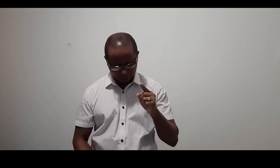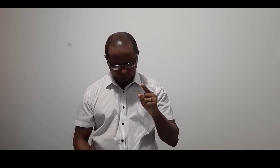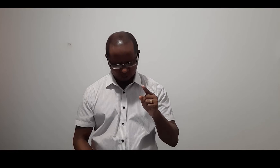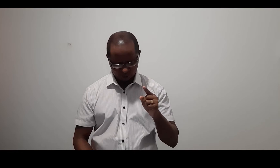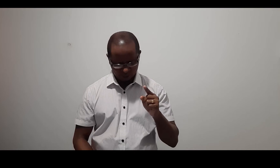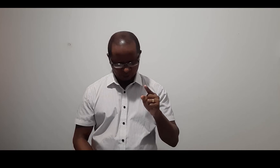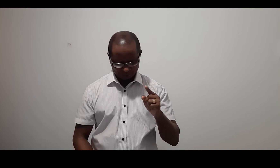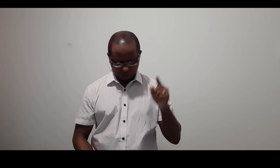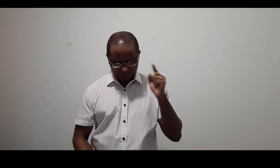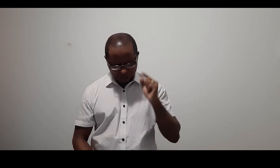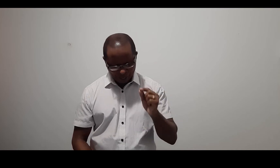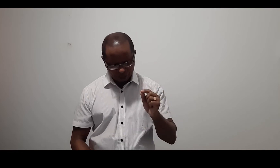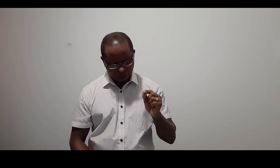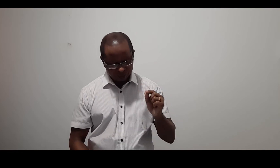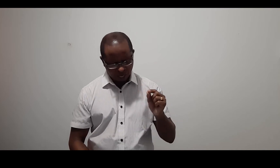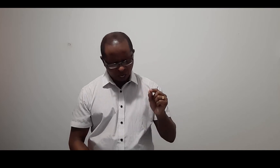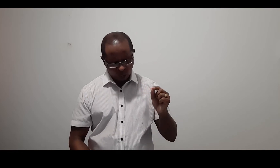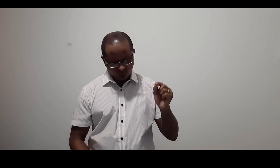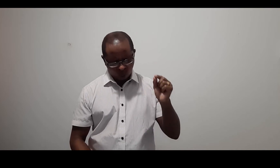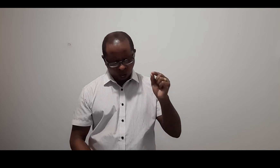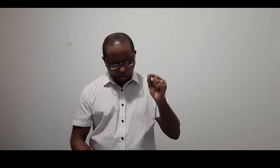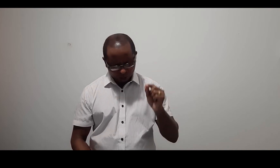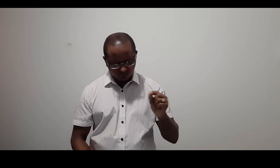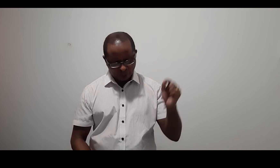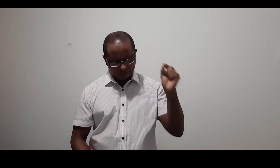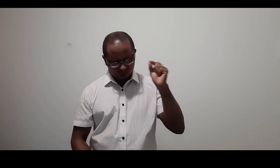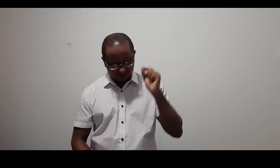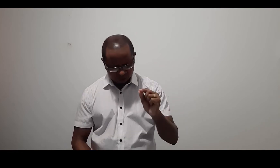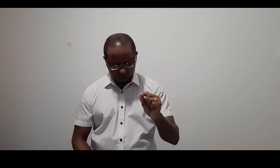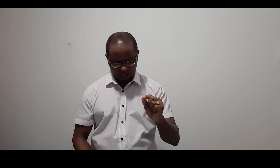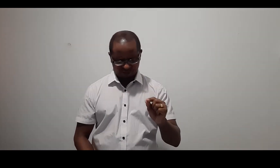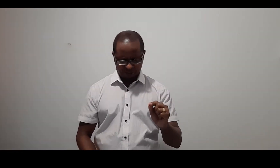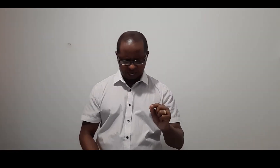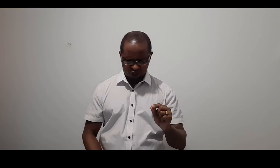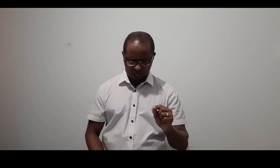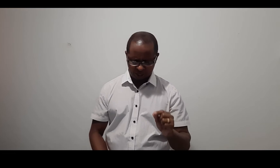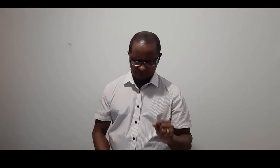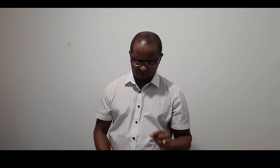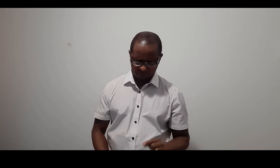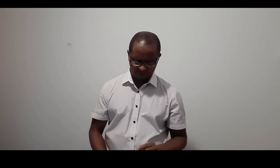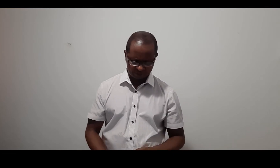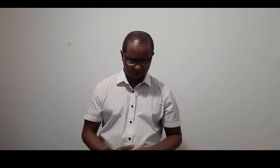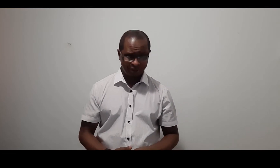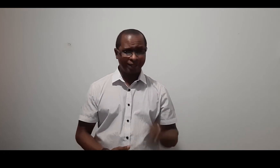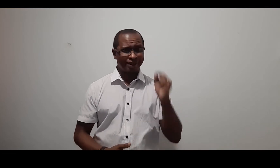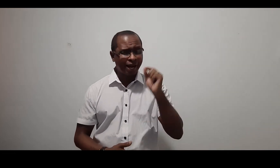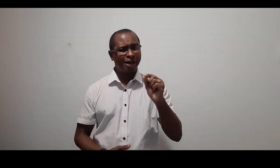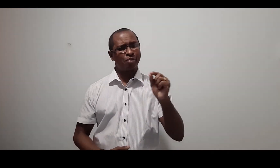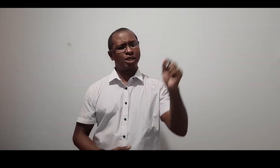anareo dia ny rahan'andriamanitra ho ato am-potsika ny fanahin'ny zanany. Ny rahan'andriamanitra